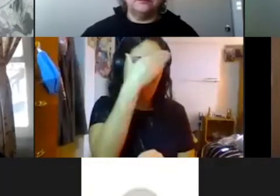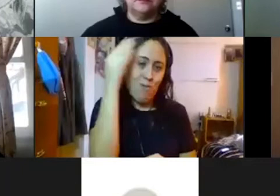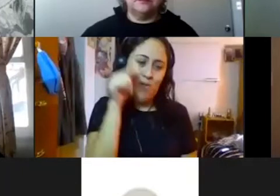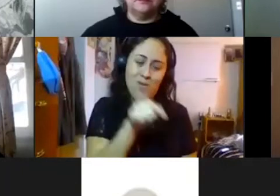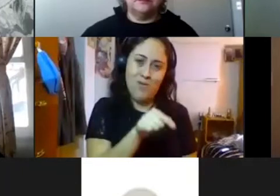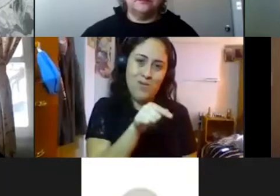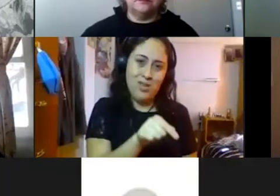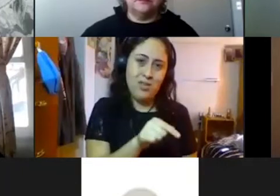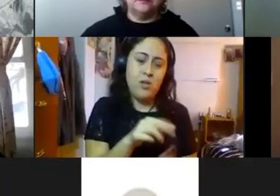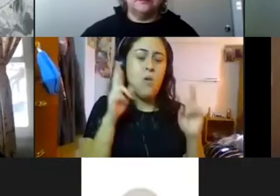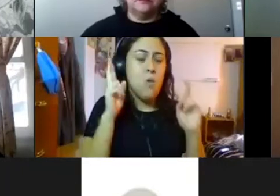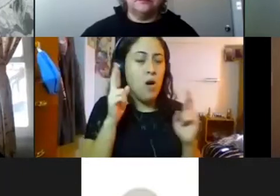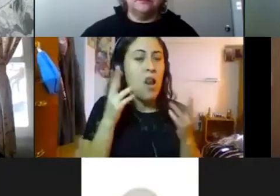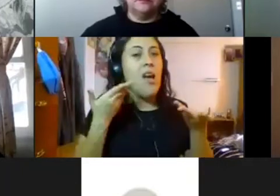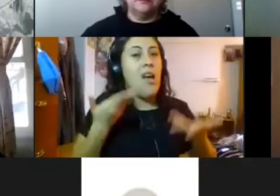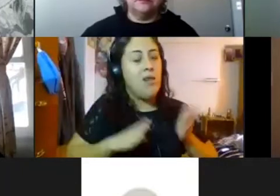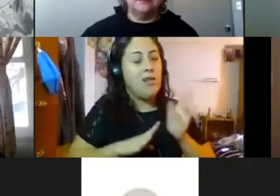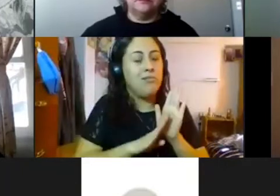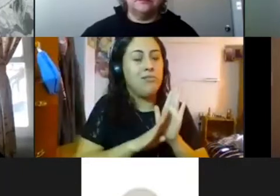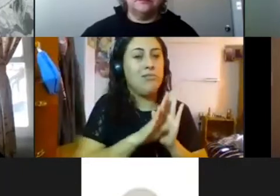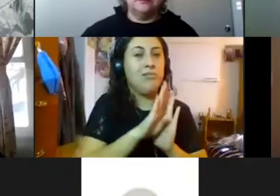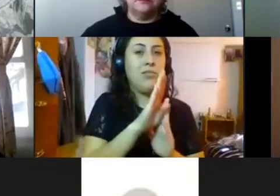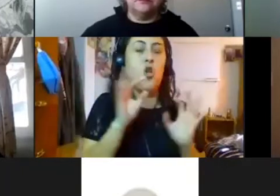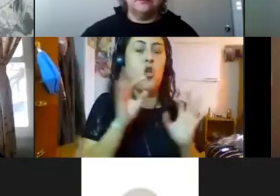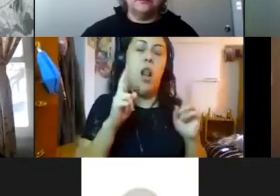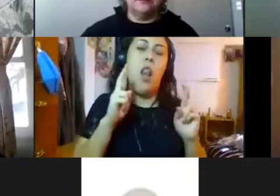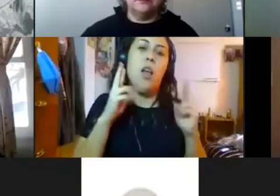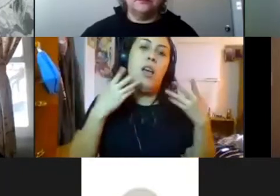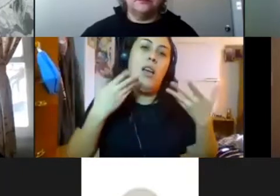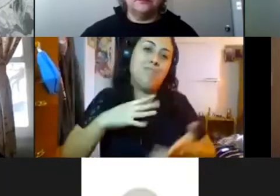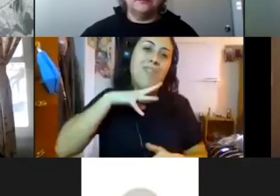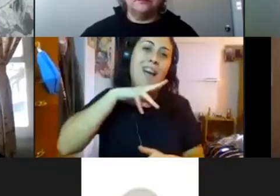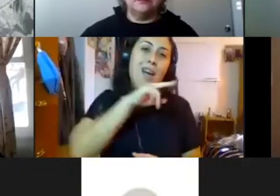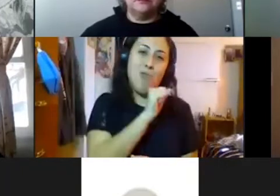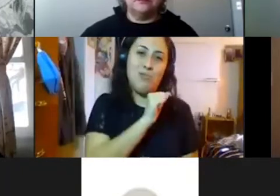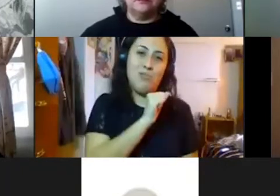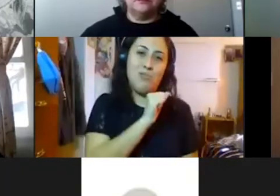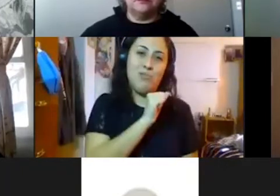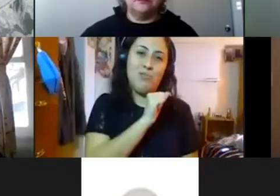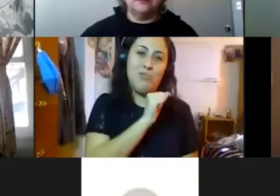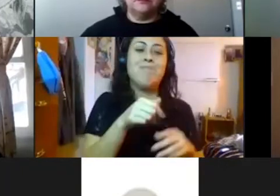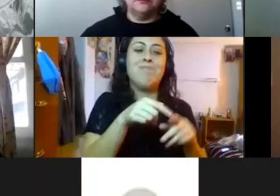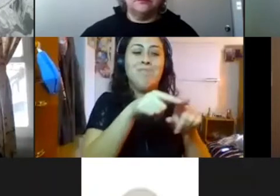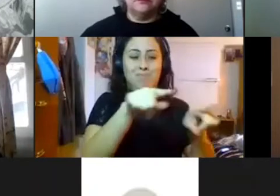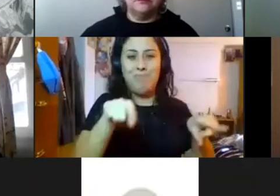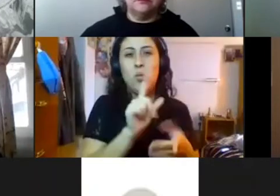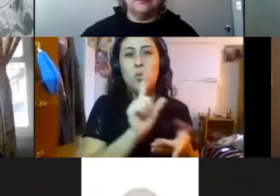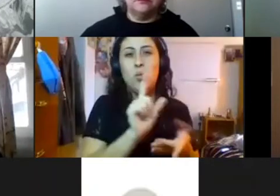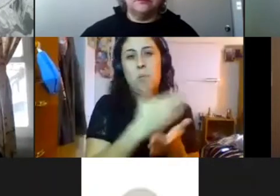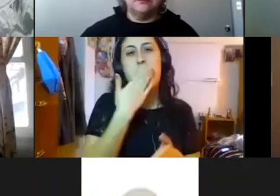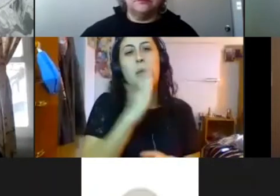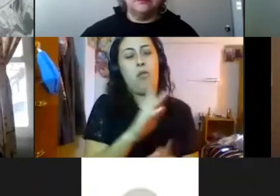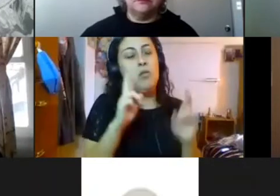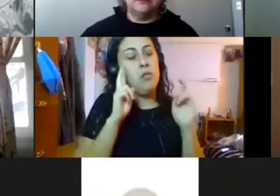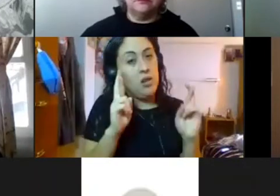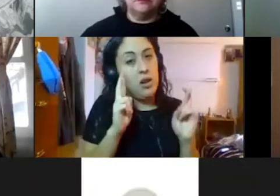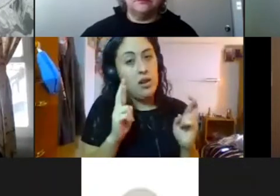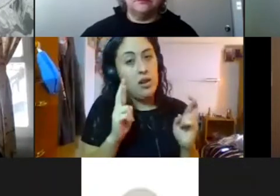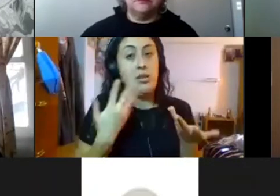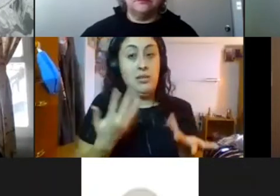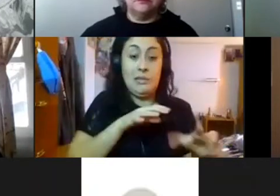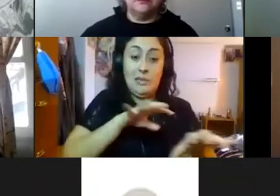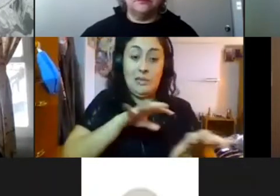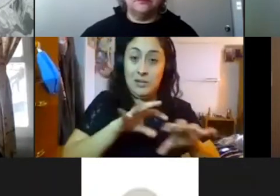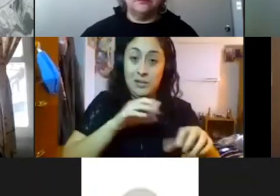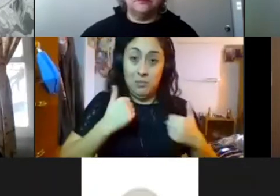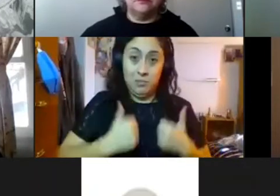que ahora esté mucho mejor y que sea una adulta que ojalá tenga otros espacios. Entonces, cosas profesionales con otras personas